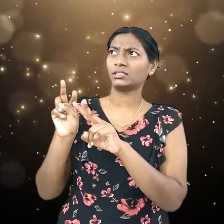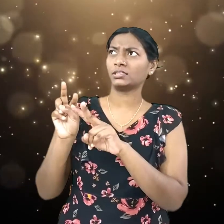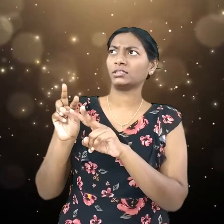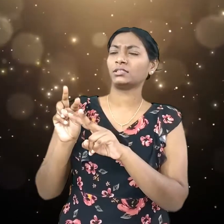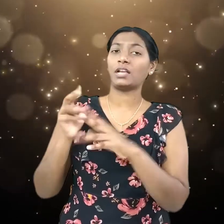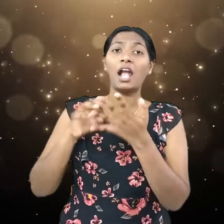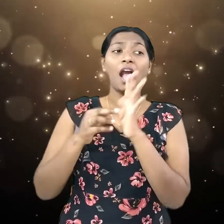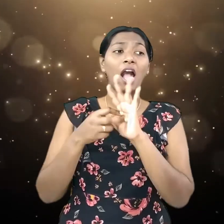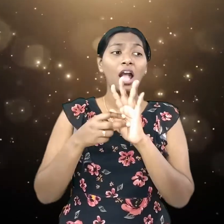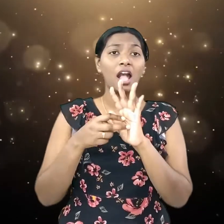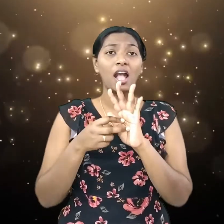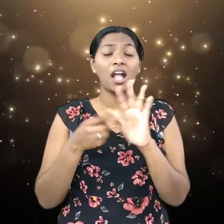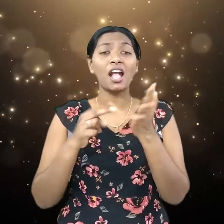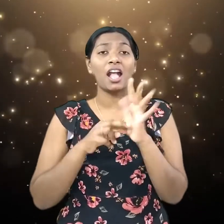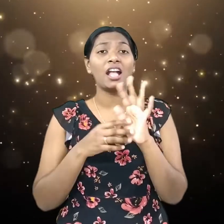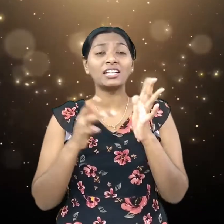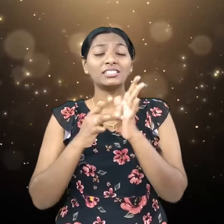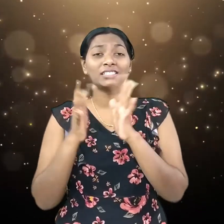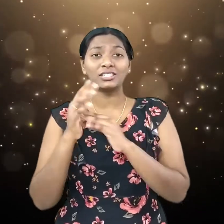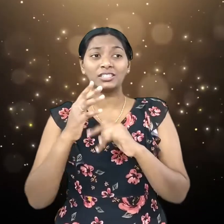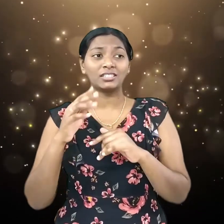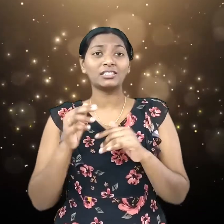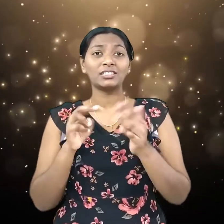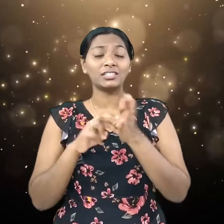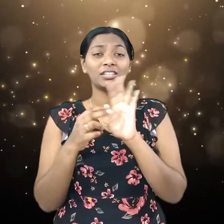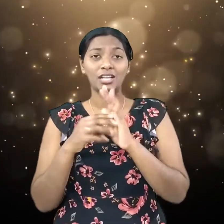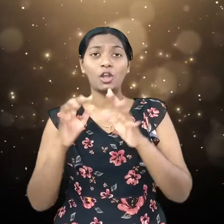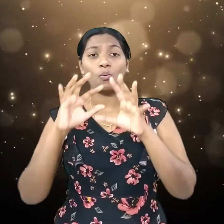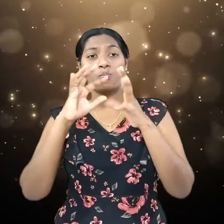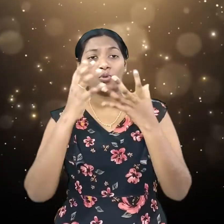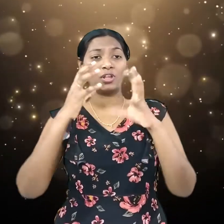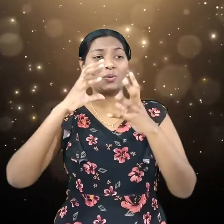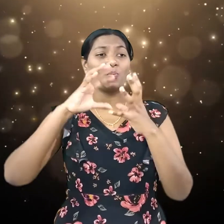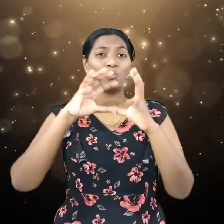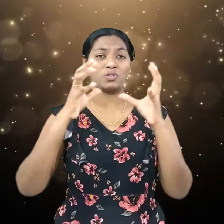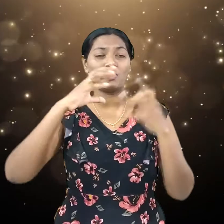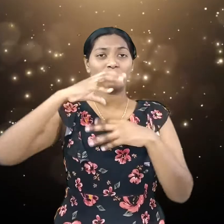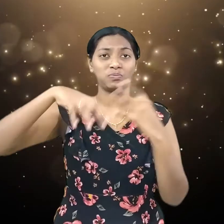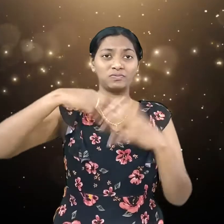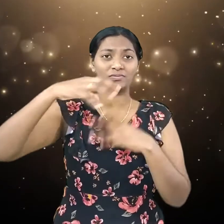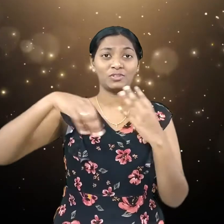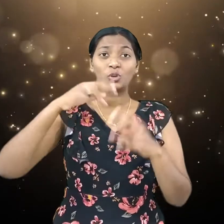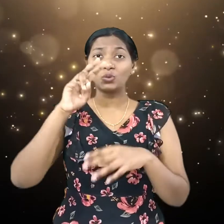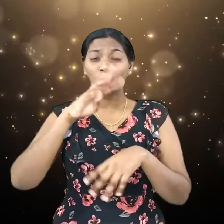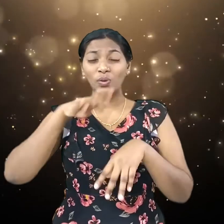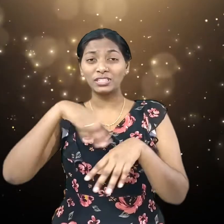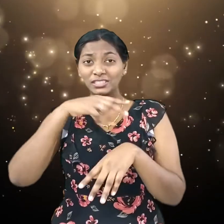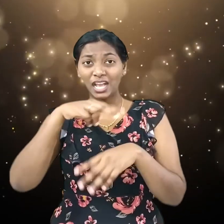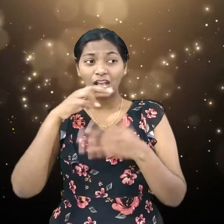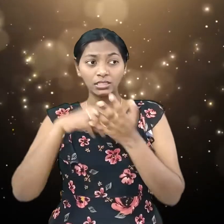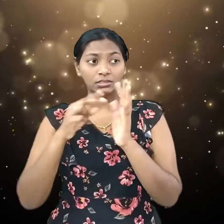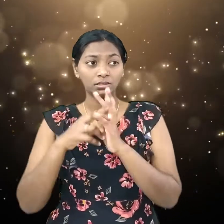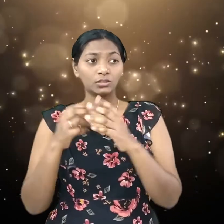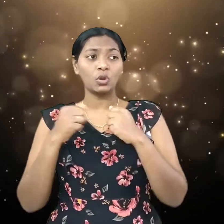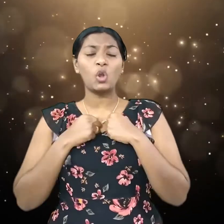घूम रही होगी, सही ना, 24 घंटे। और तब लोग अपनी छाती पीट रहे होंगे, यार इन मसीहों की सुन ली होती तो अच्छा था।